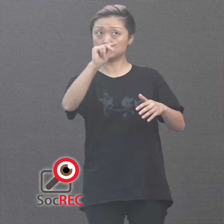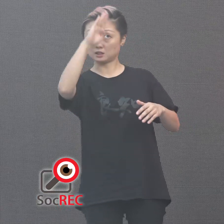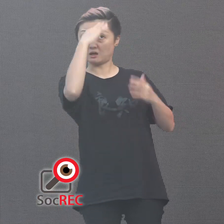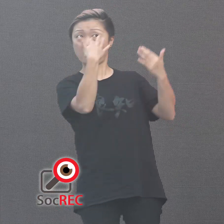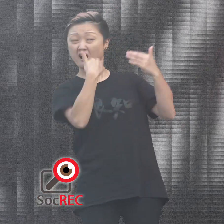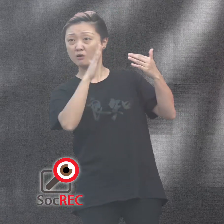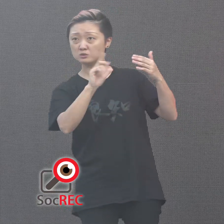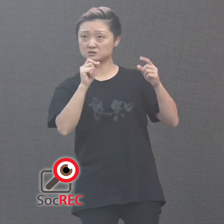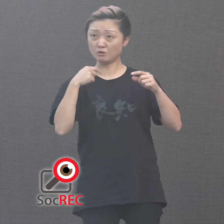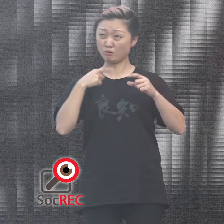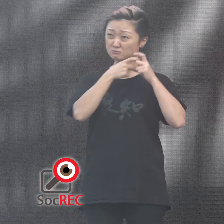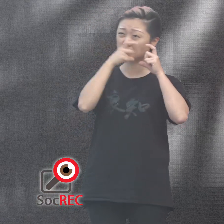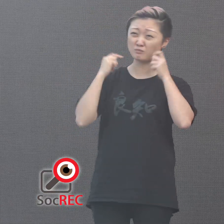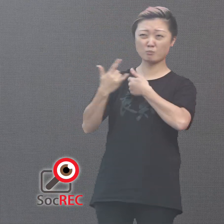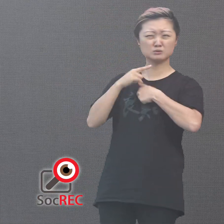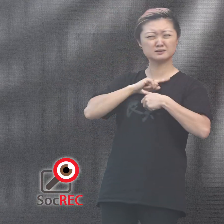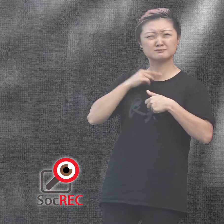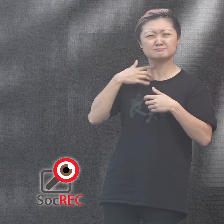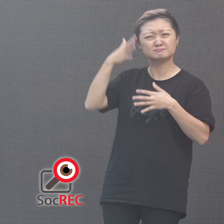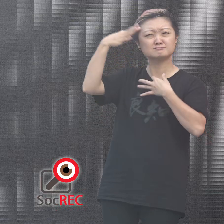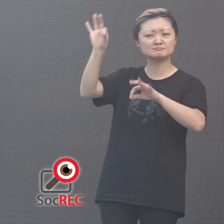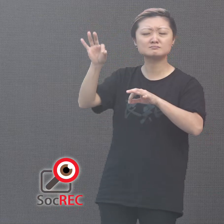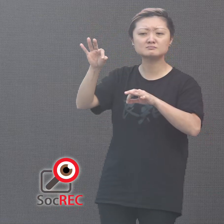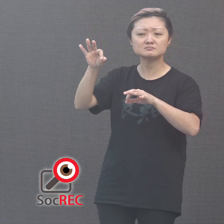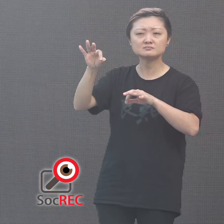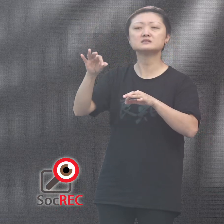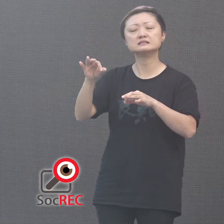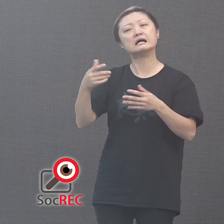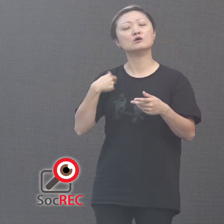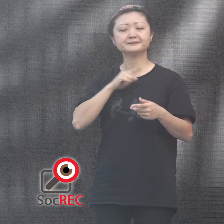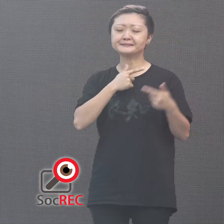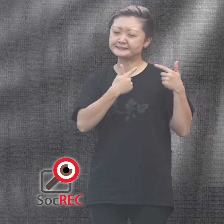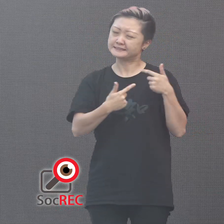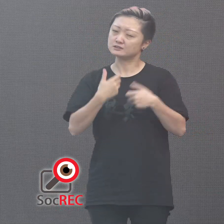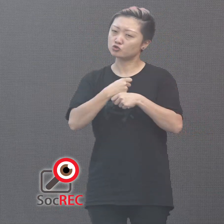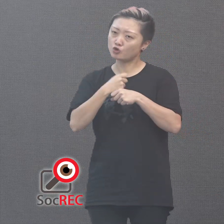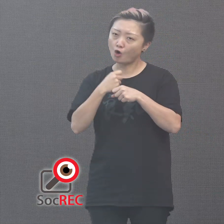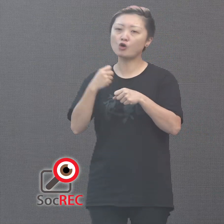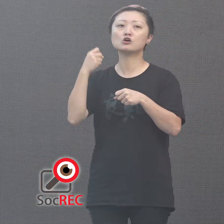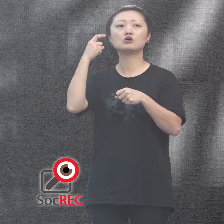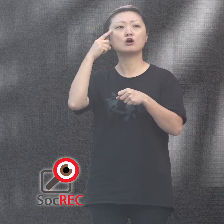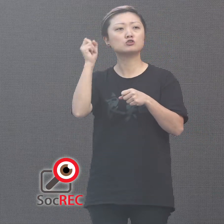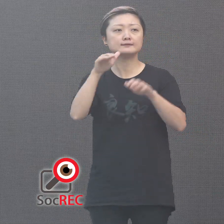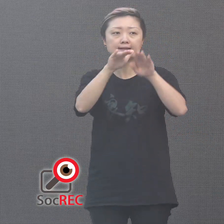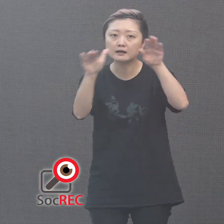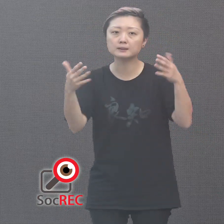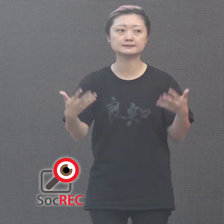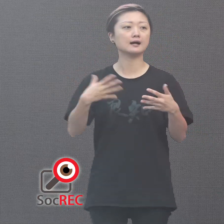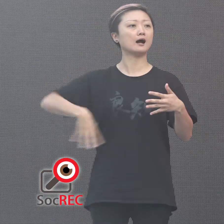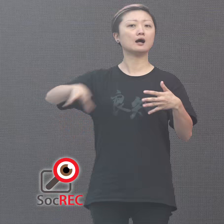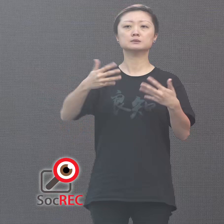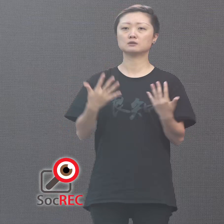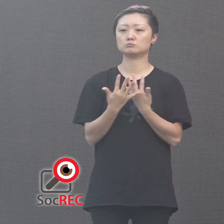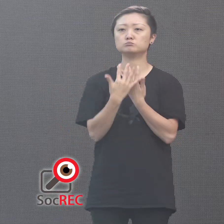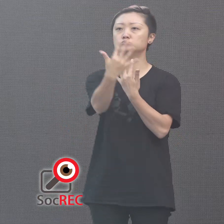樣嘅迴響，或者喺國際間得到點樣嘅迴響都好啦。我都希望每一位嘅香港市民坐咗喺度，可以繼續去記得